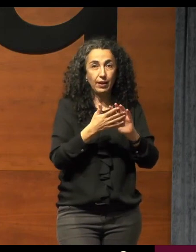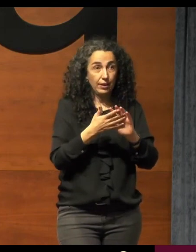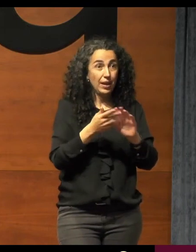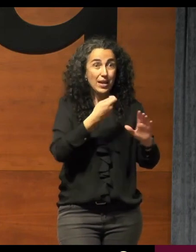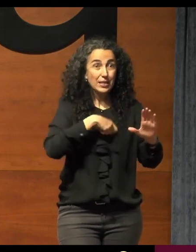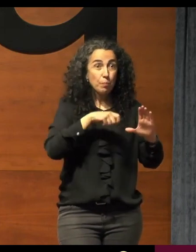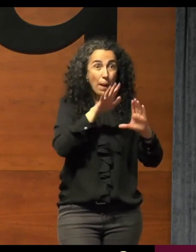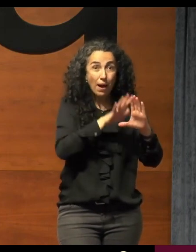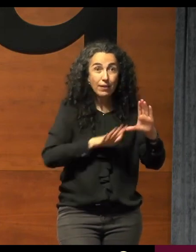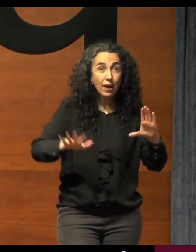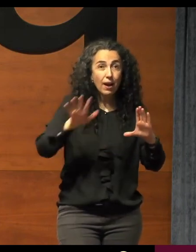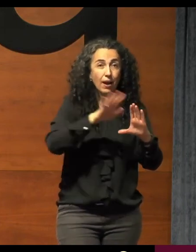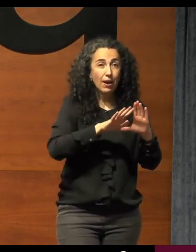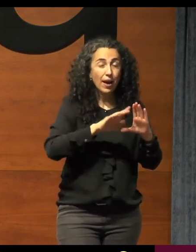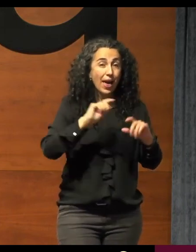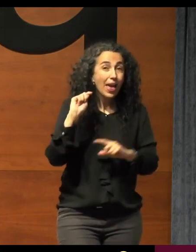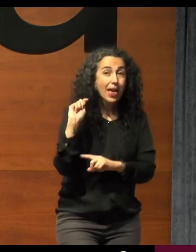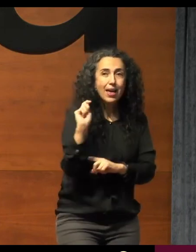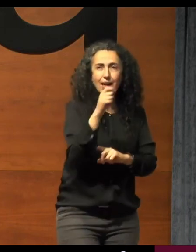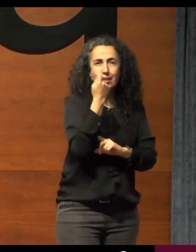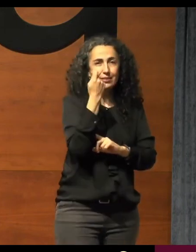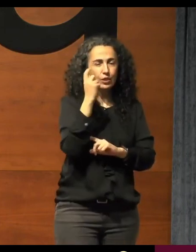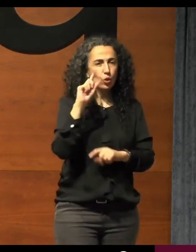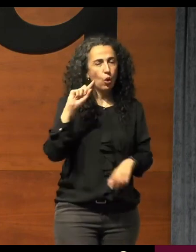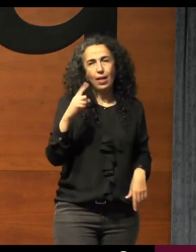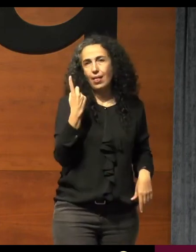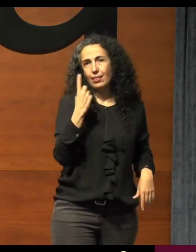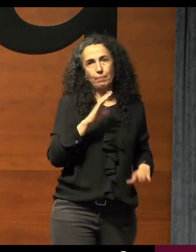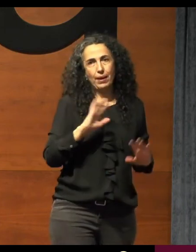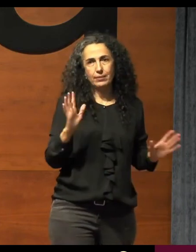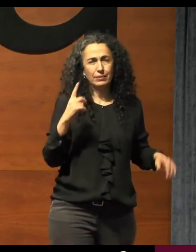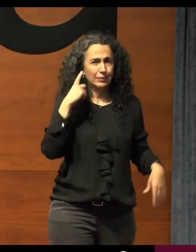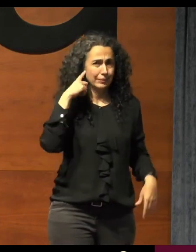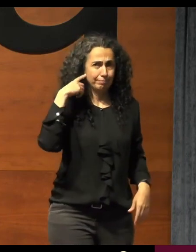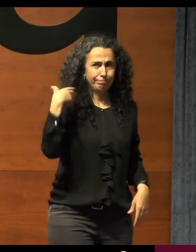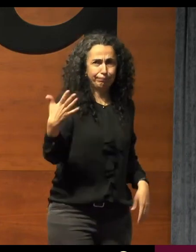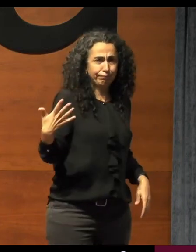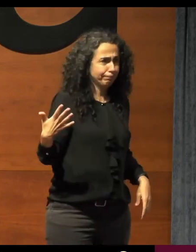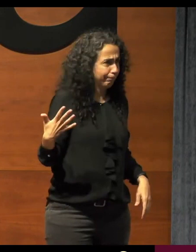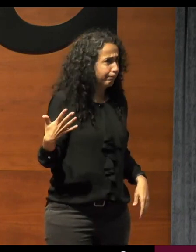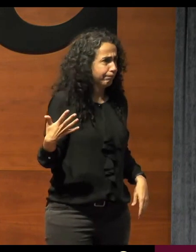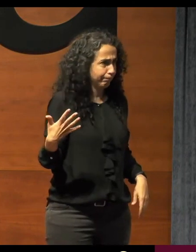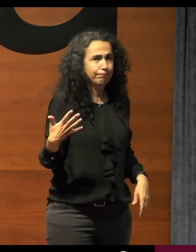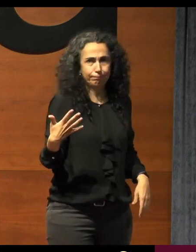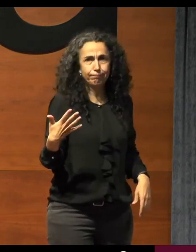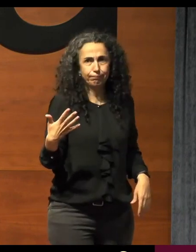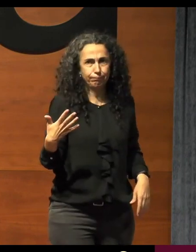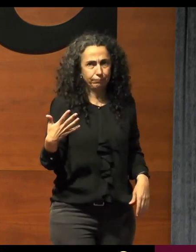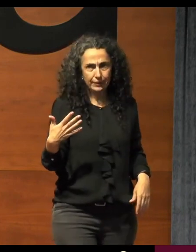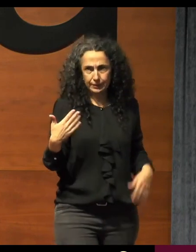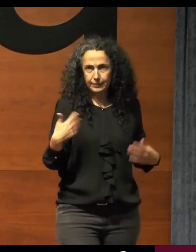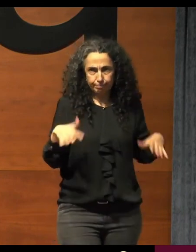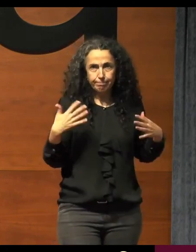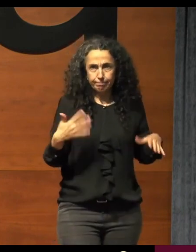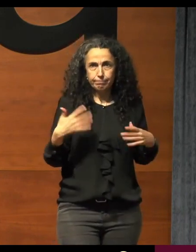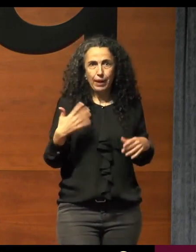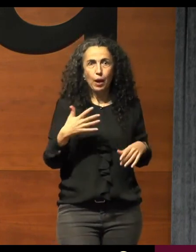APROSOJA organizó el Festival de Canciones Signadas y fue el que más éxito ha tenido en todo nuestro